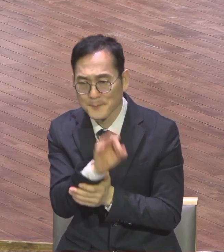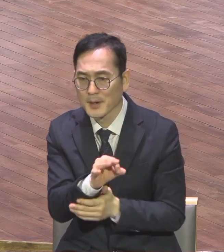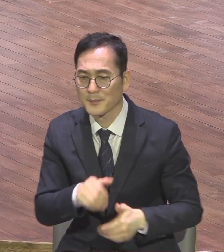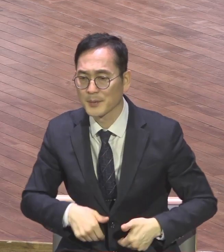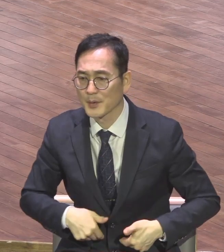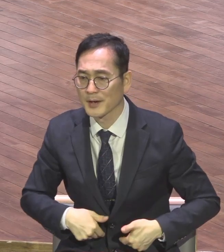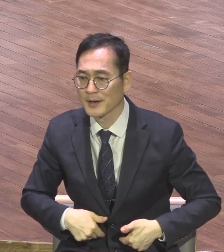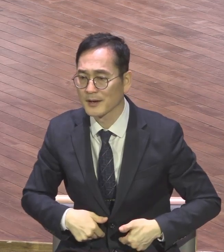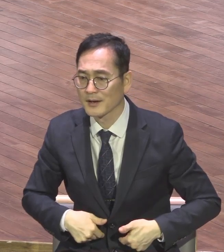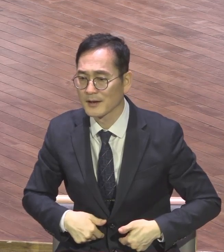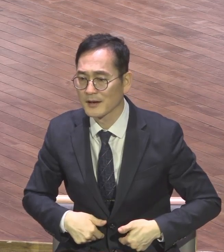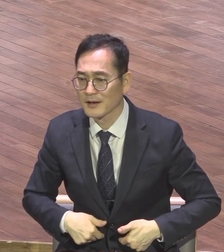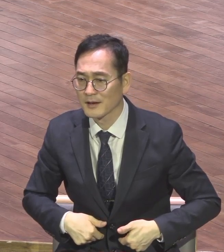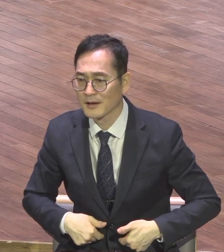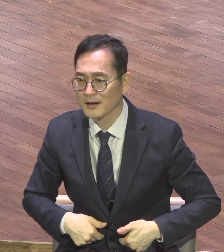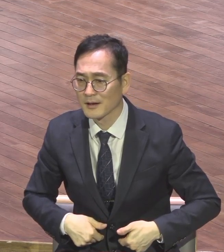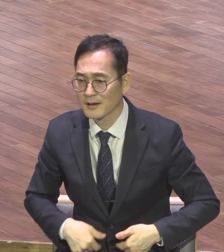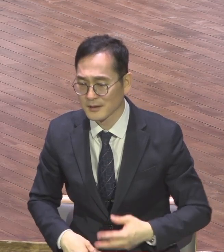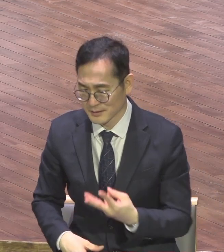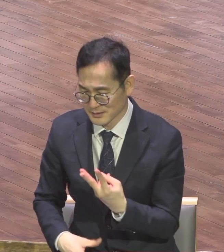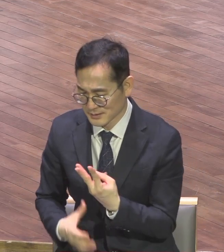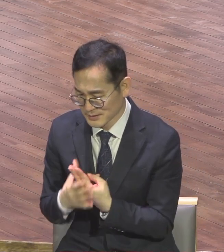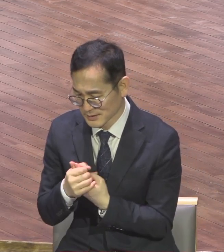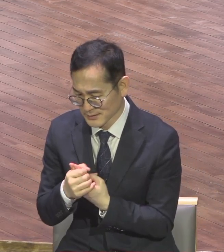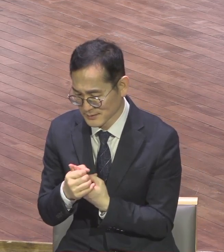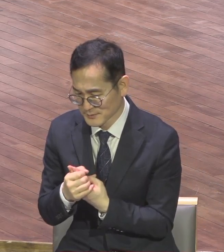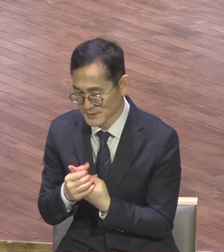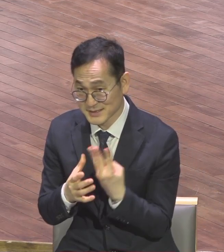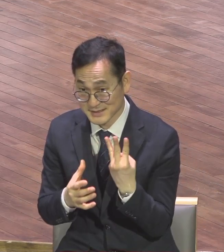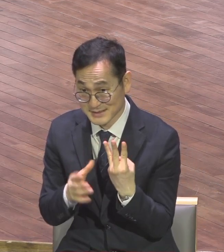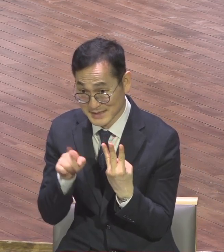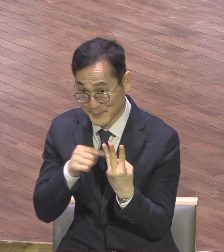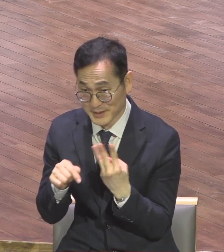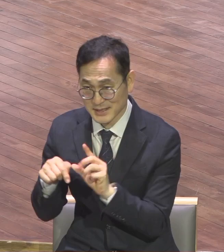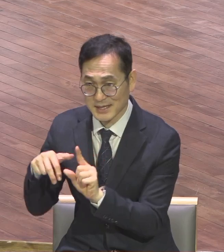이게 뭐예요? 삼위일조 운동이에요. 삼위일조.